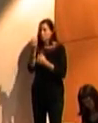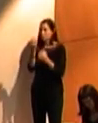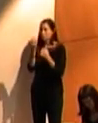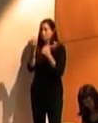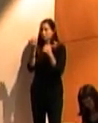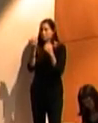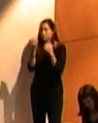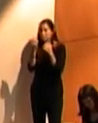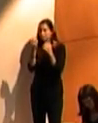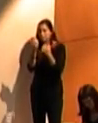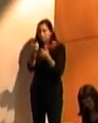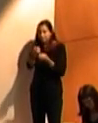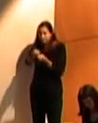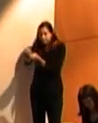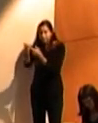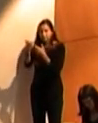permet de venir